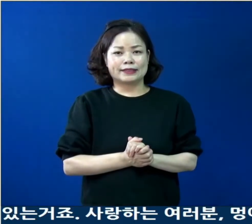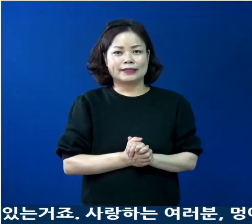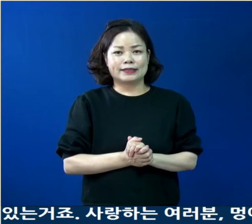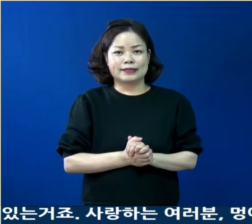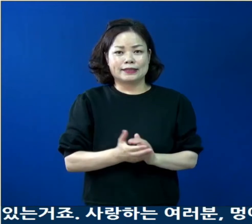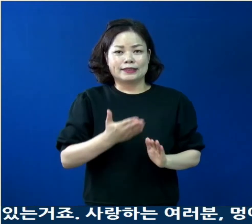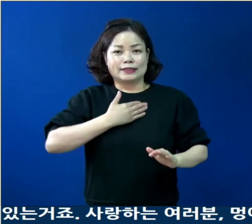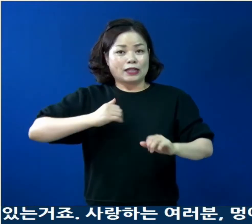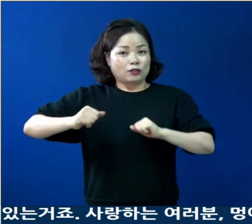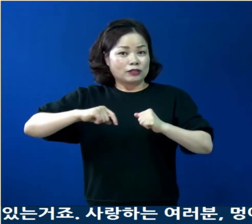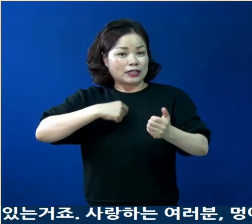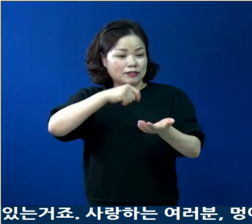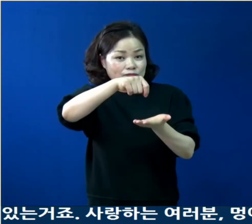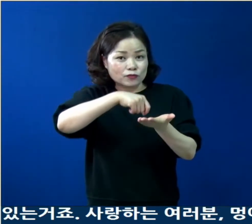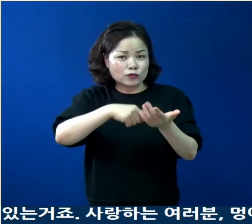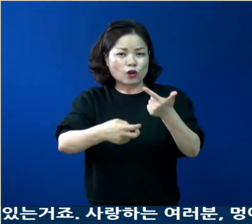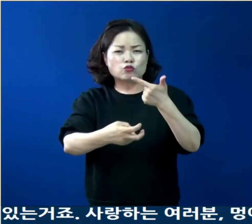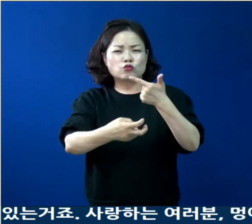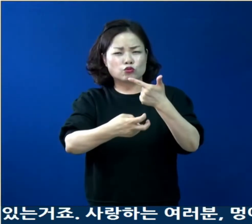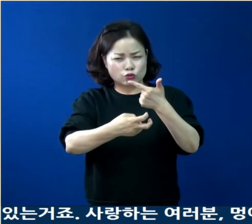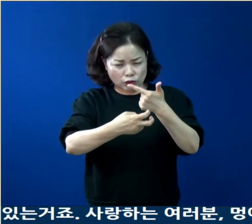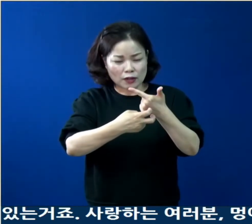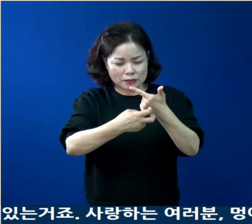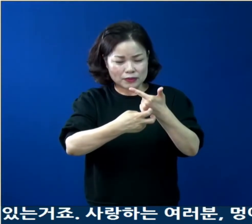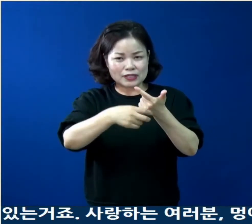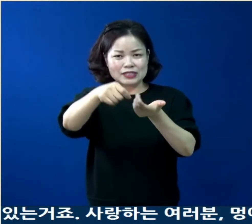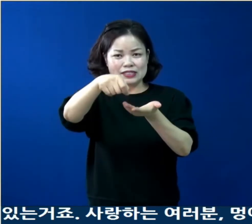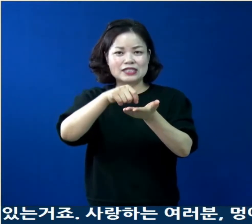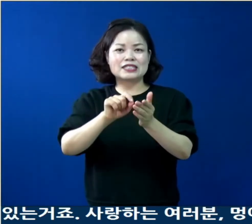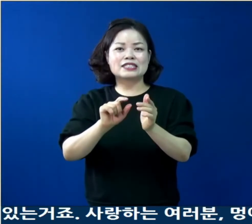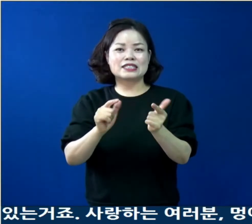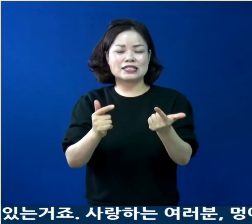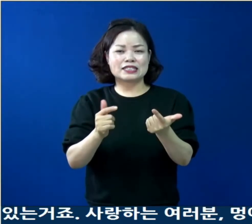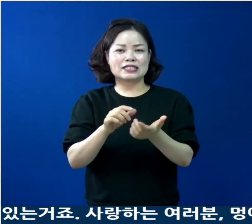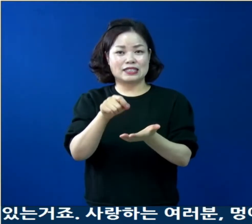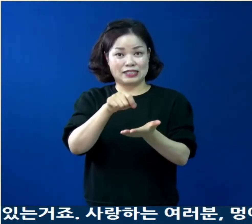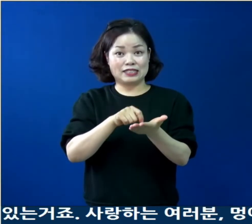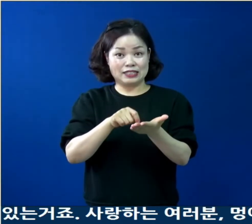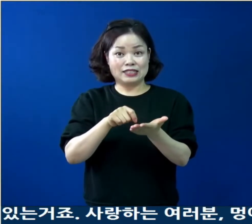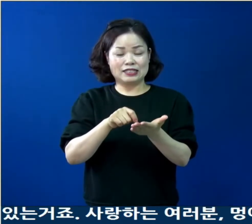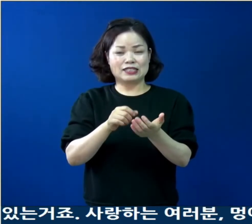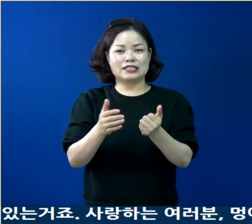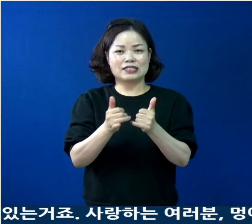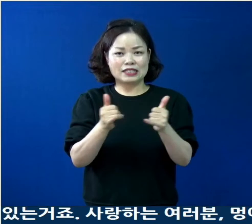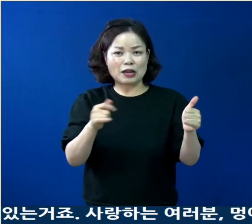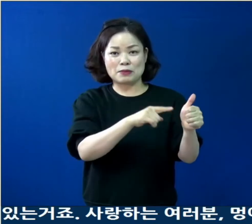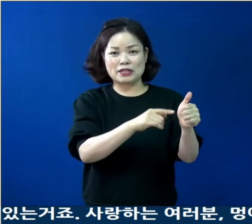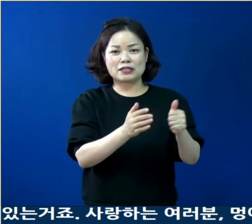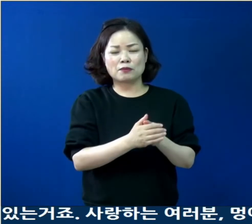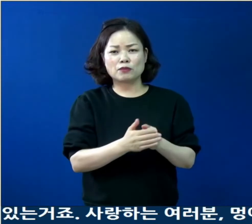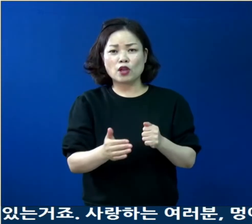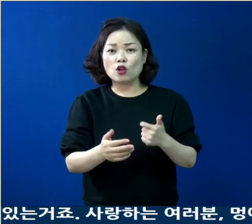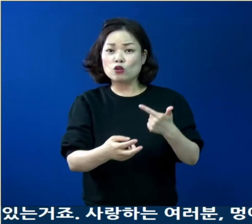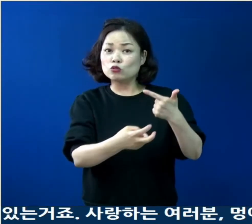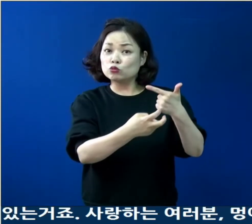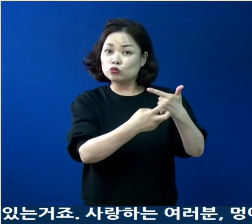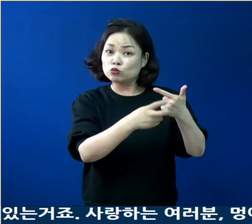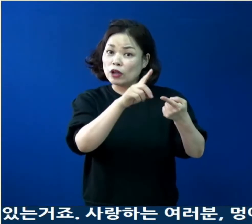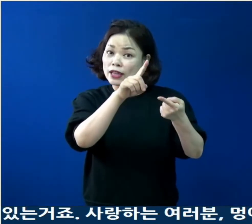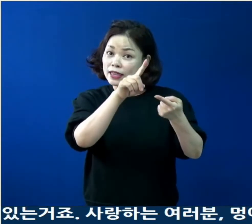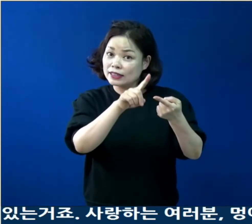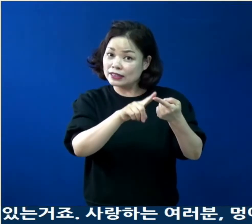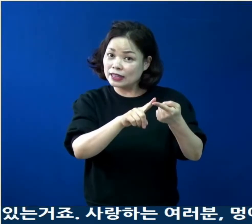사도행전은 물론 자기가 썼기 때문에 누가란 말을 당연히 안 나오죠. 저자이기 때문에. 그런데 누가에